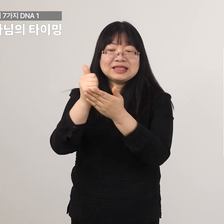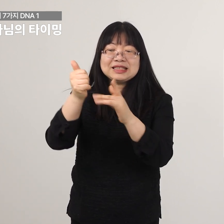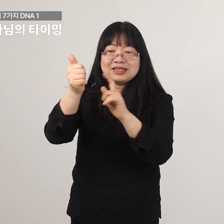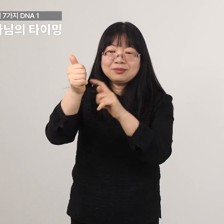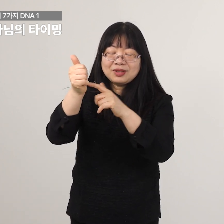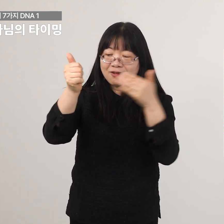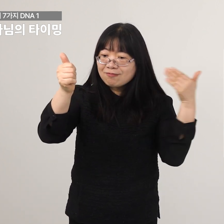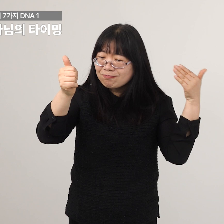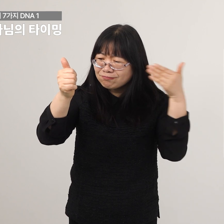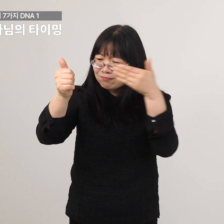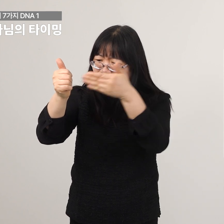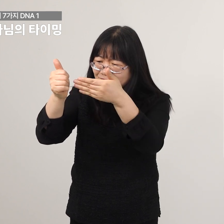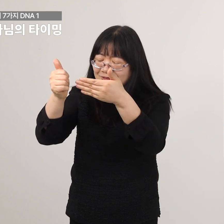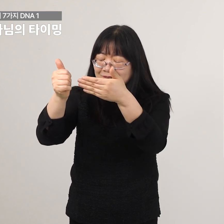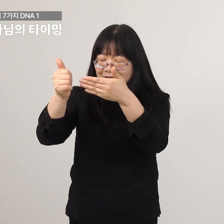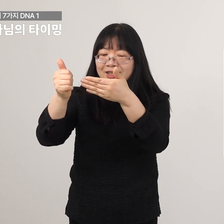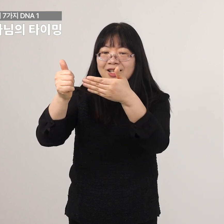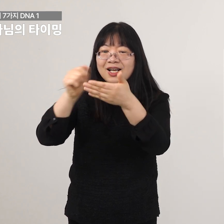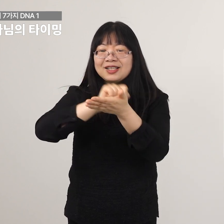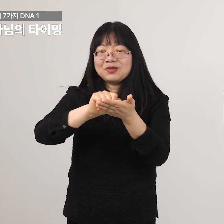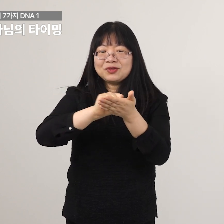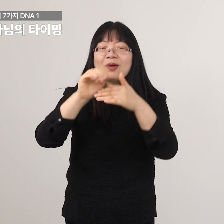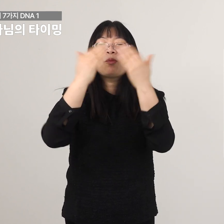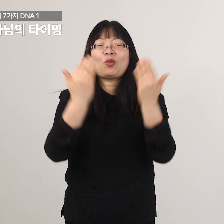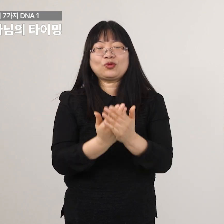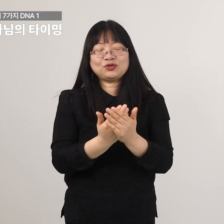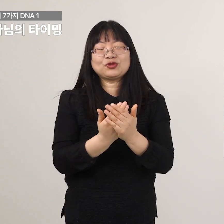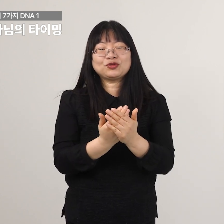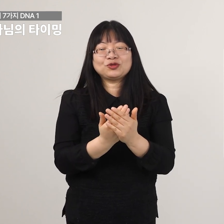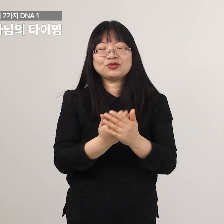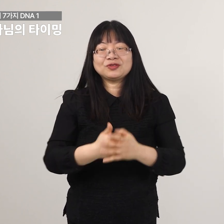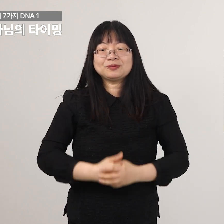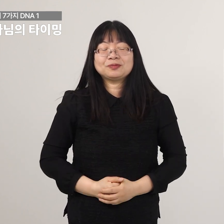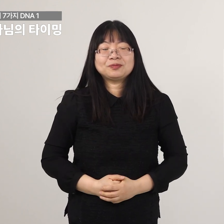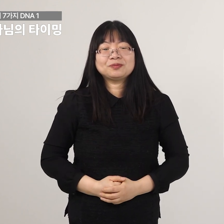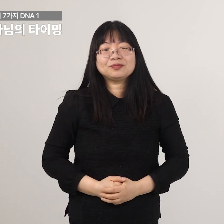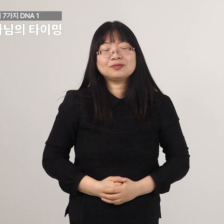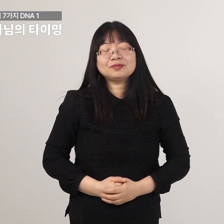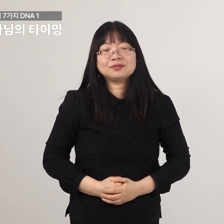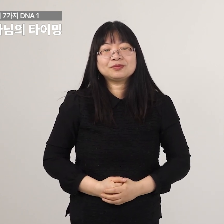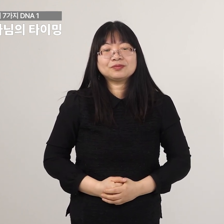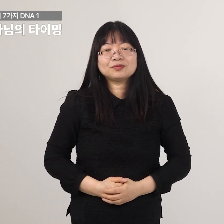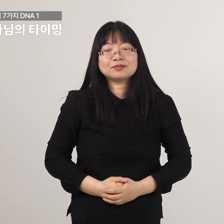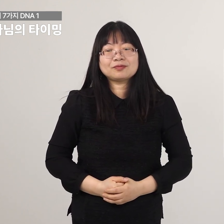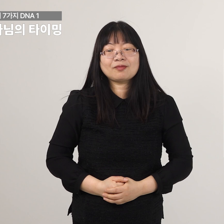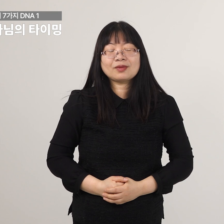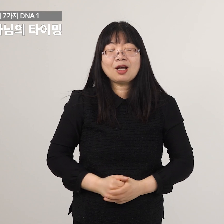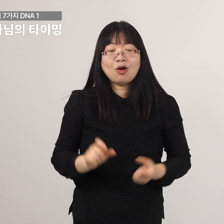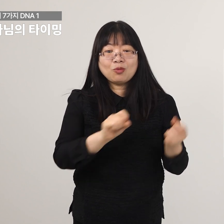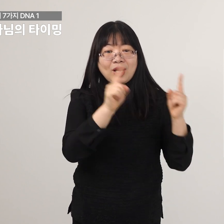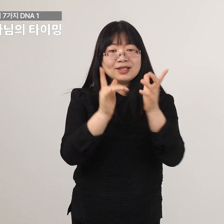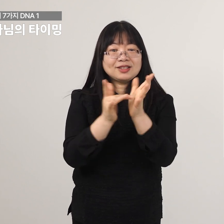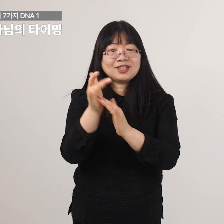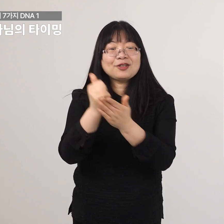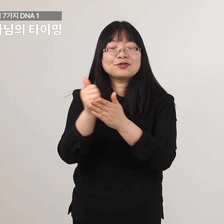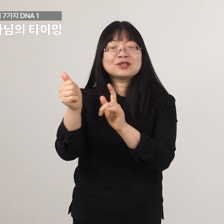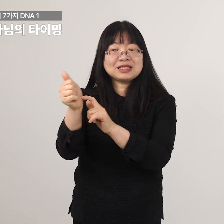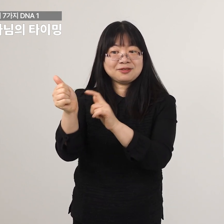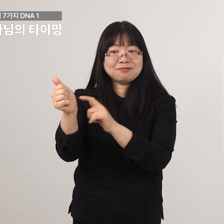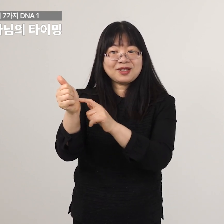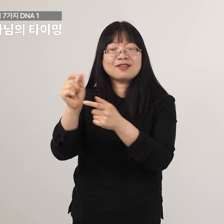가리켜 기록된 모든 것이에요. 여기 나는 누구겠습니까? 예수님이에요. 부활하신 예수님이에요.